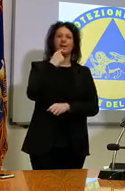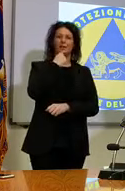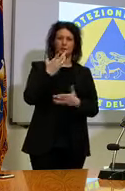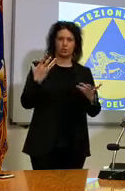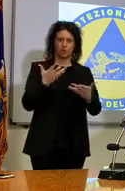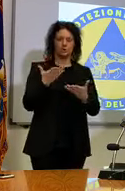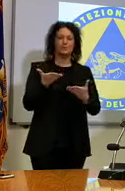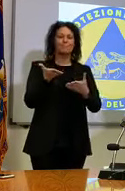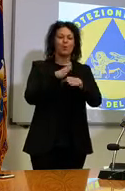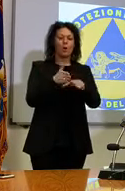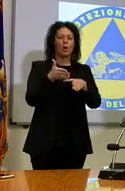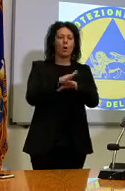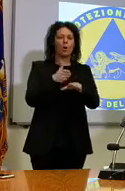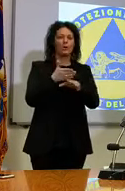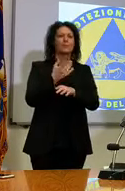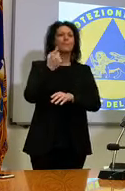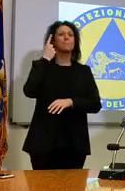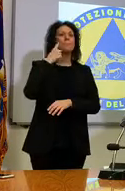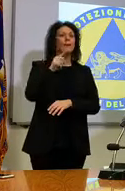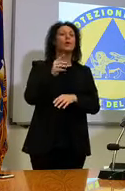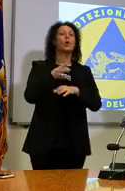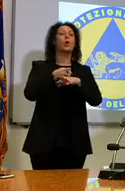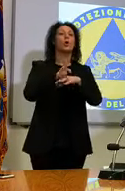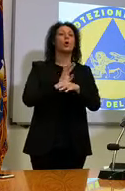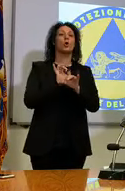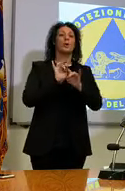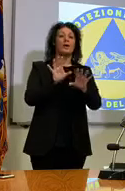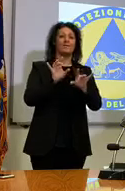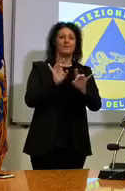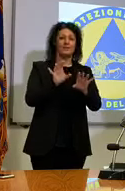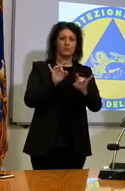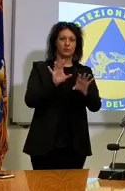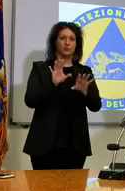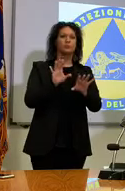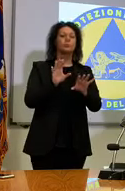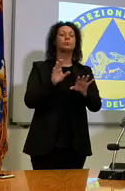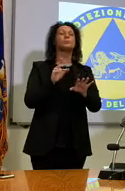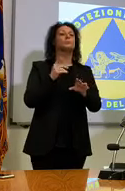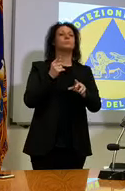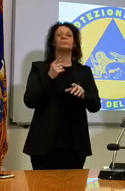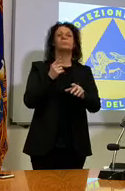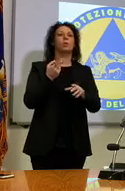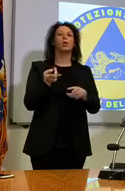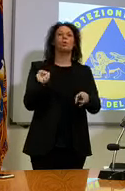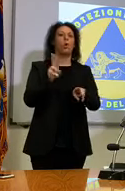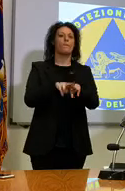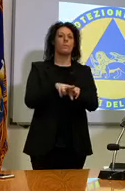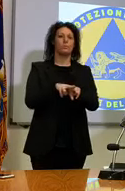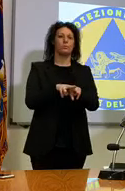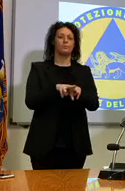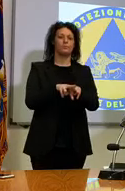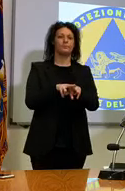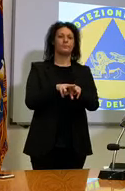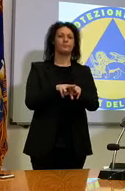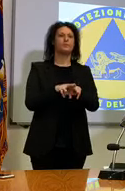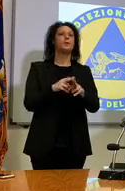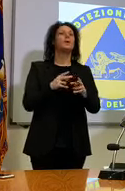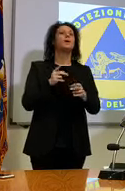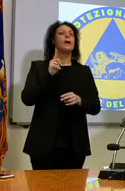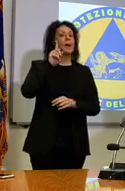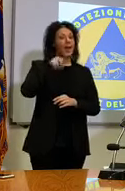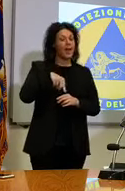per coronavirus reali sono il doppio di quelli certificati. Alla stessa conclusione è